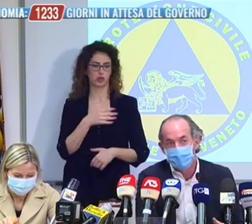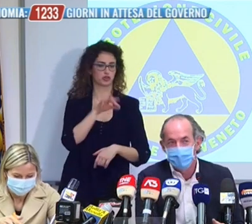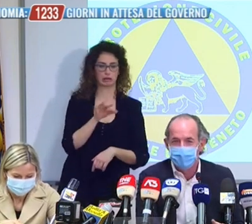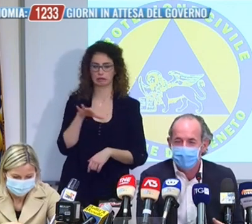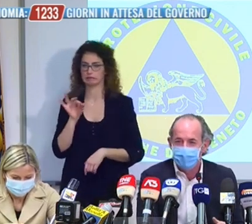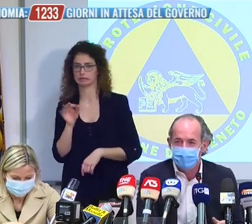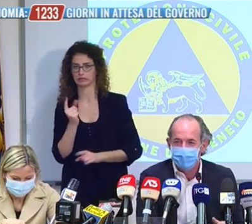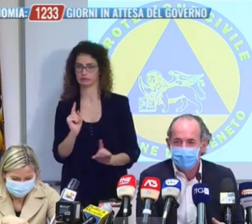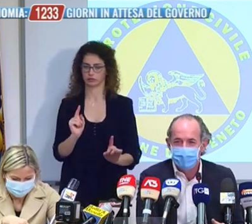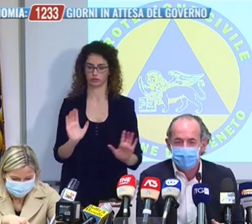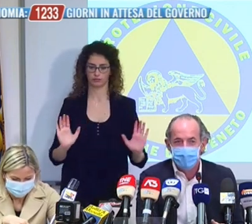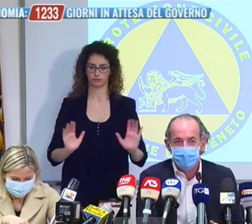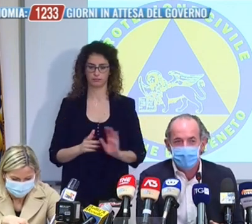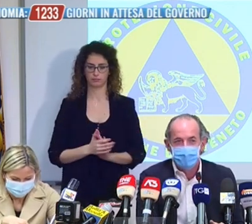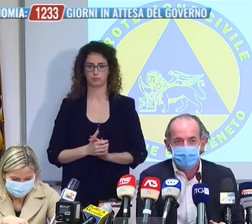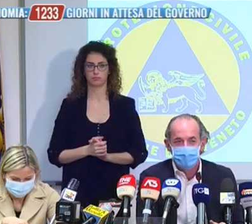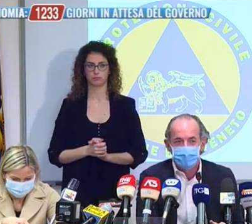il logo di uno e non dell'altro.